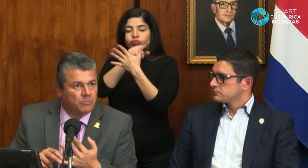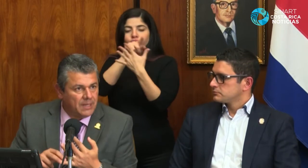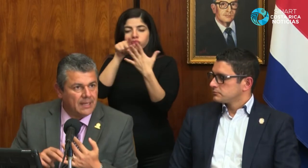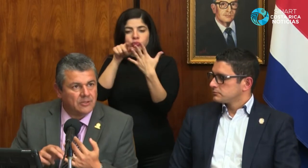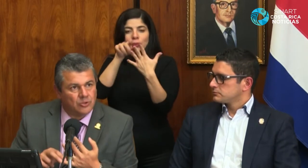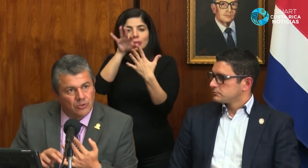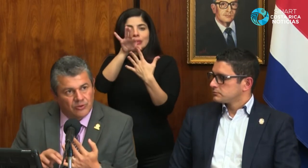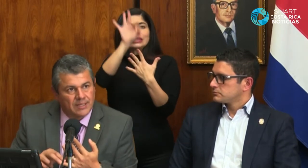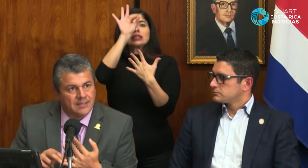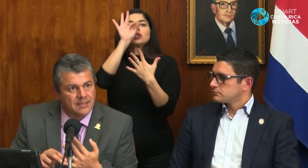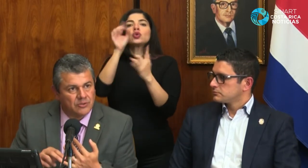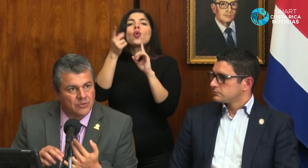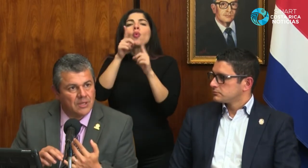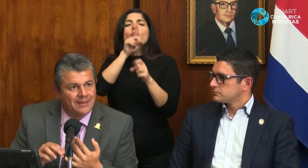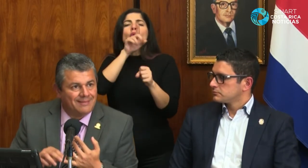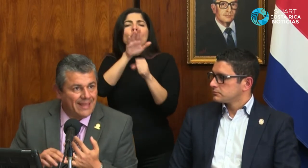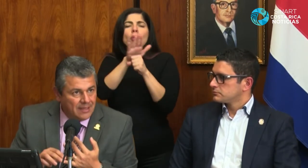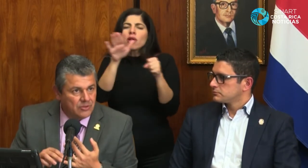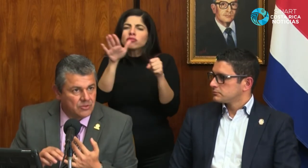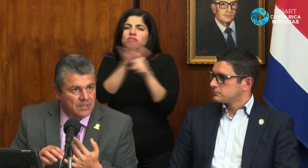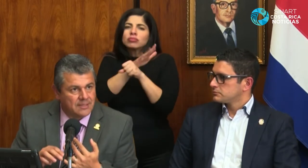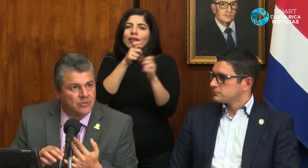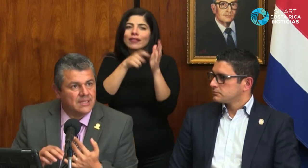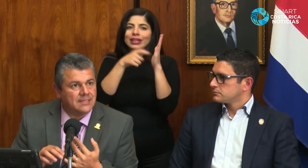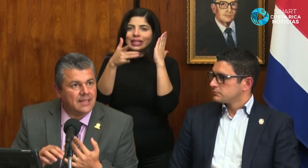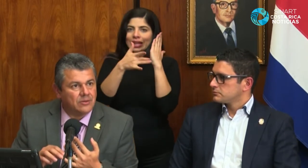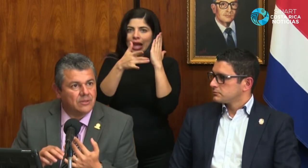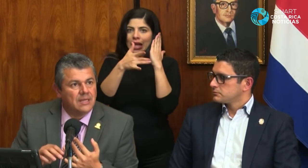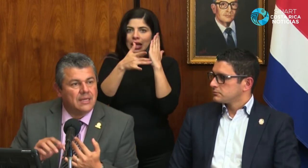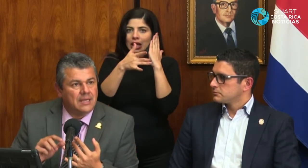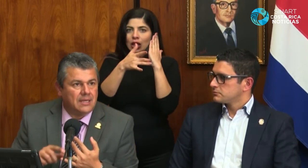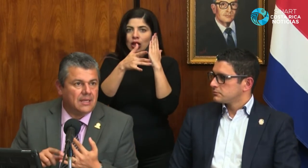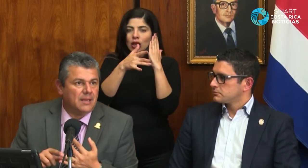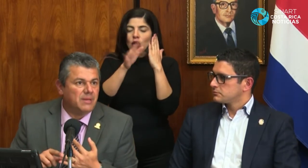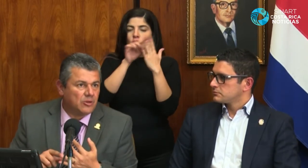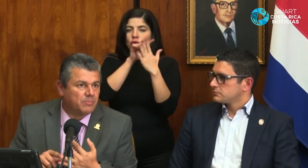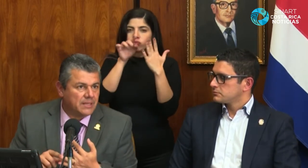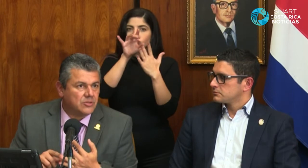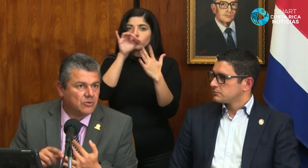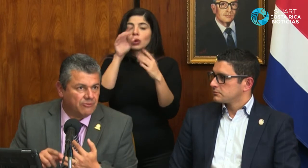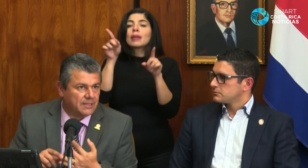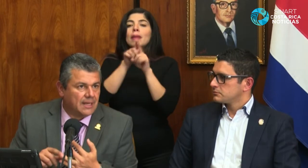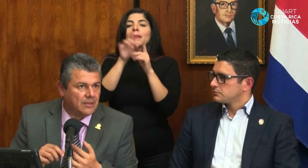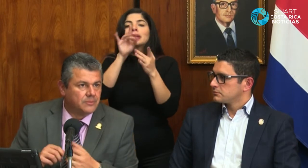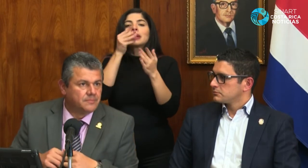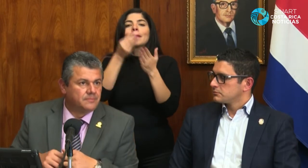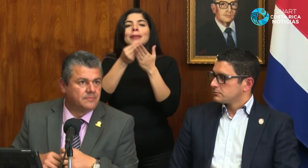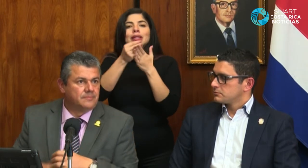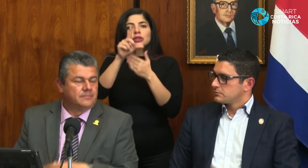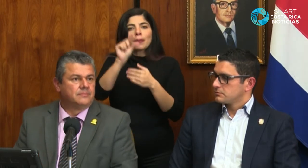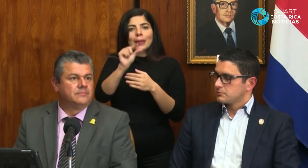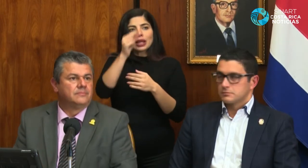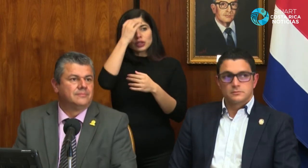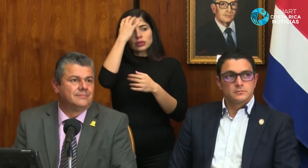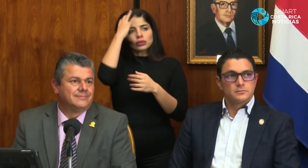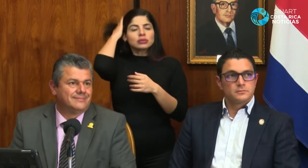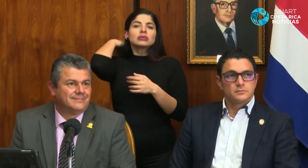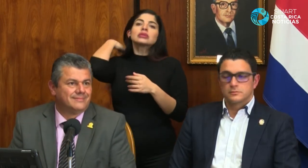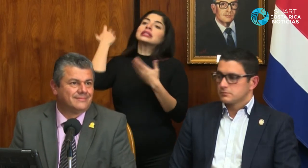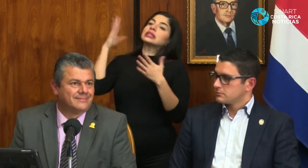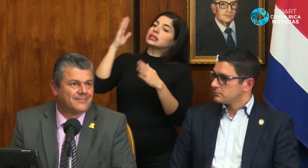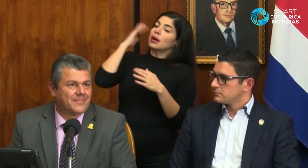que cumplía todos los requisitos técnicos que se solicitaron y el menor precio ofertado. ¿Hay algún precio